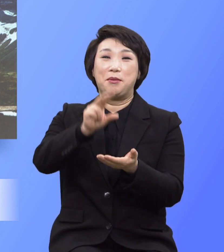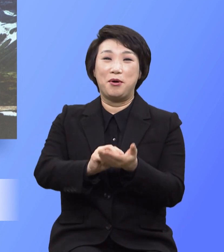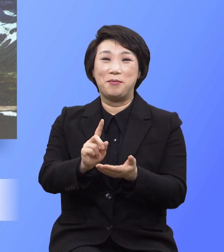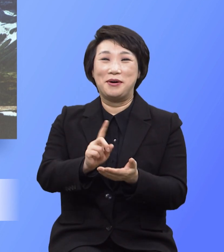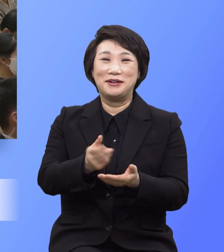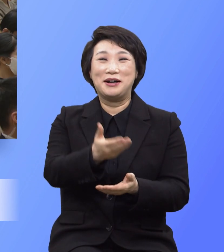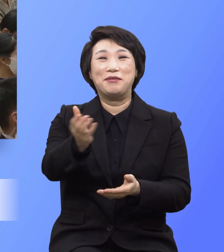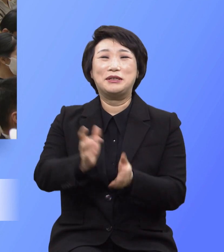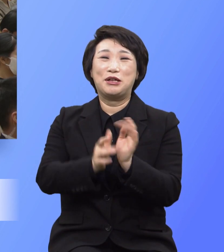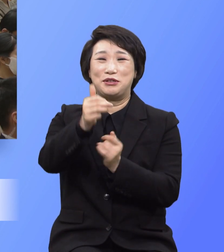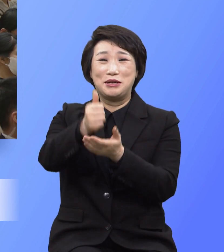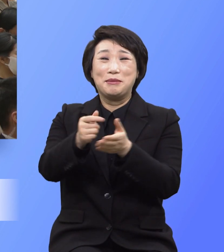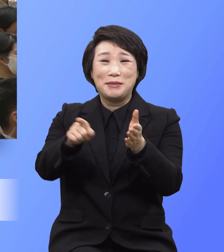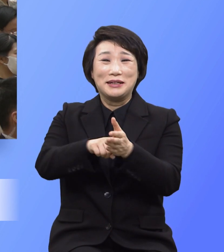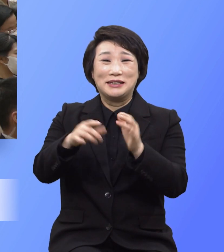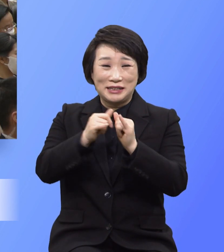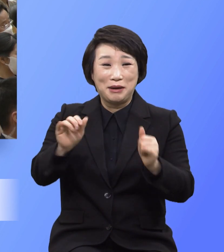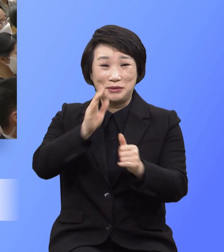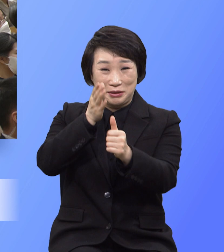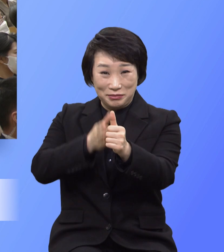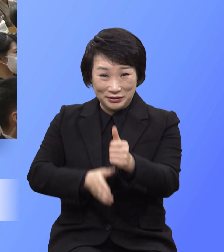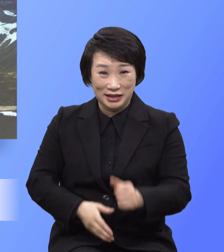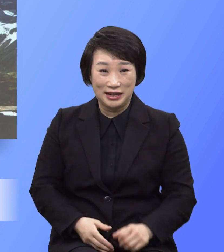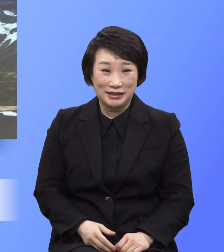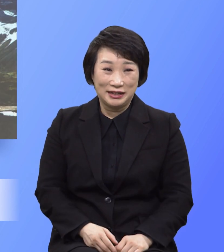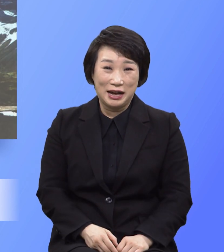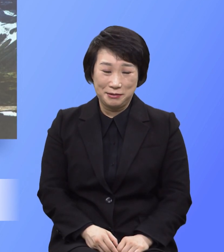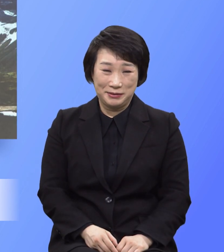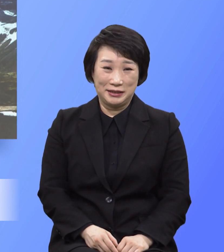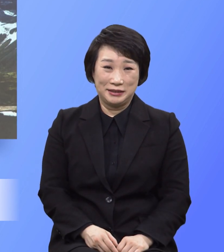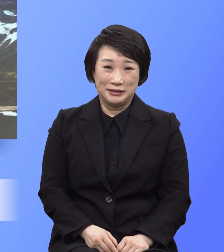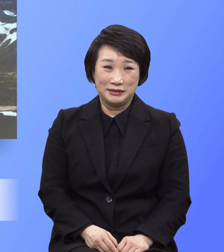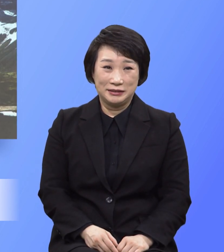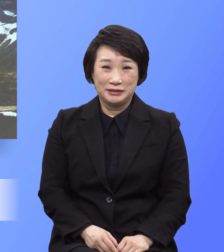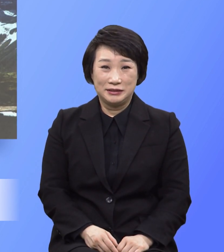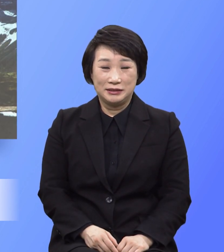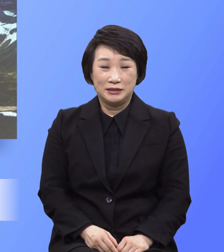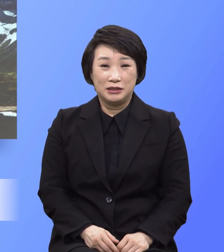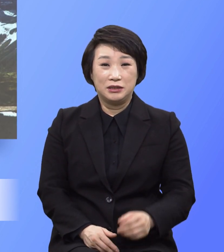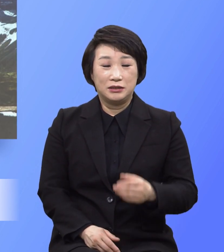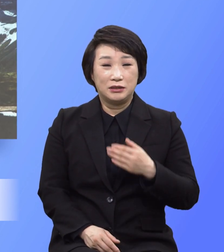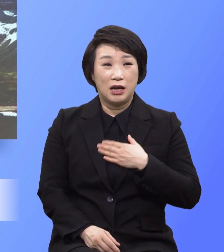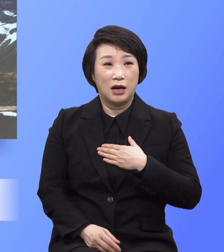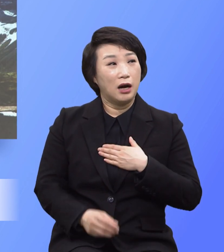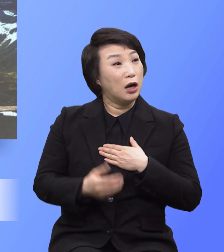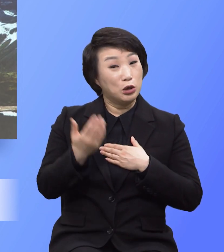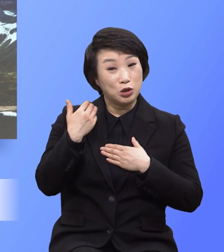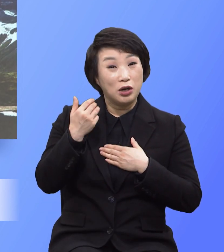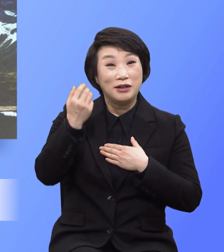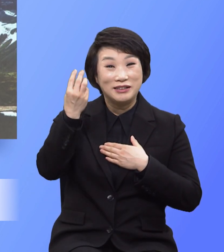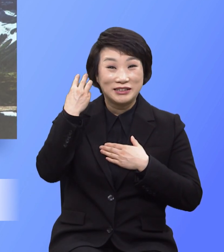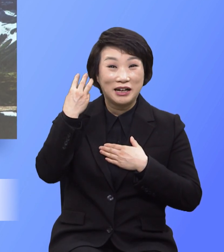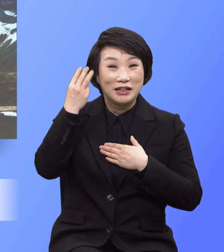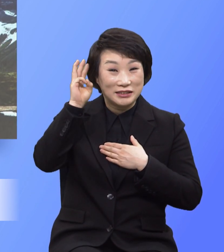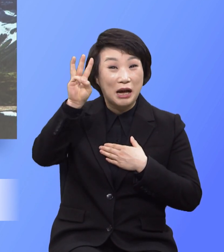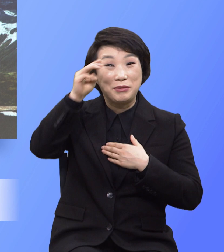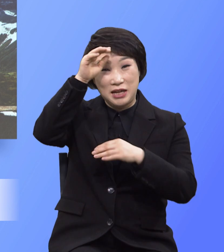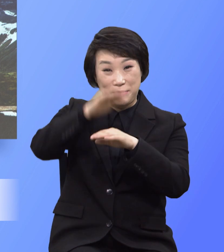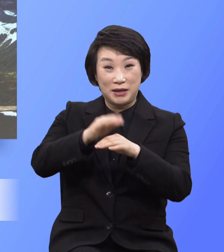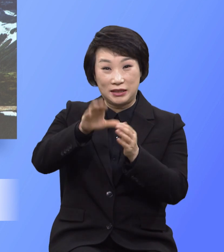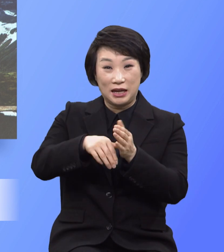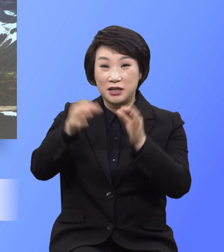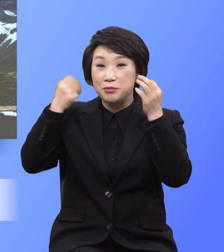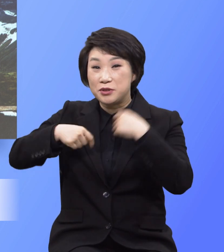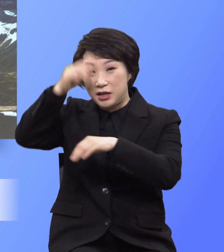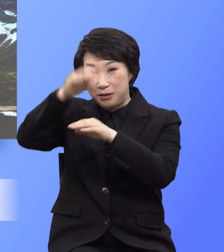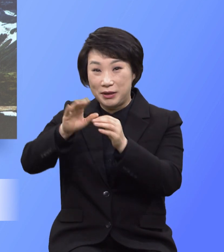믿는 사람이 돼야 된다 이 말이에요. 예수 믿는 사람. 내가 3일 예배인가 금요 차례도 말했더니요,